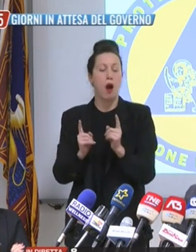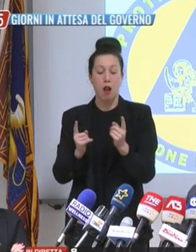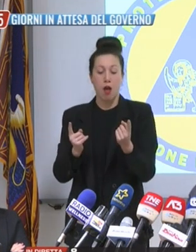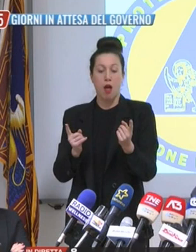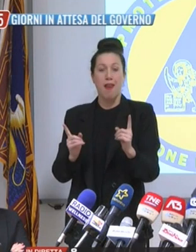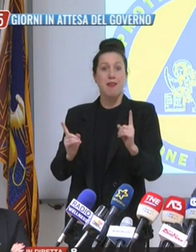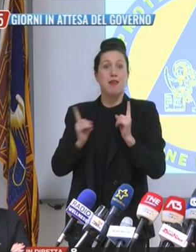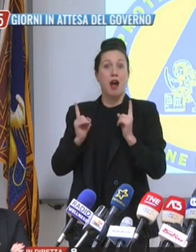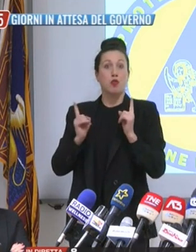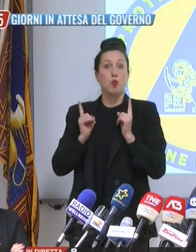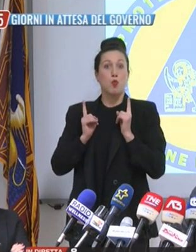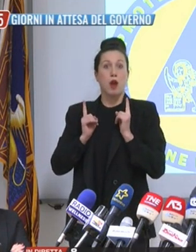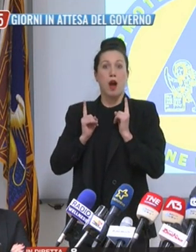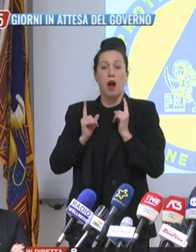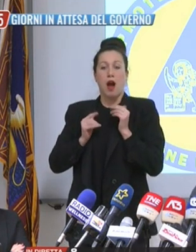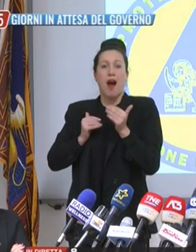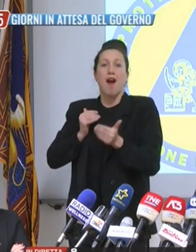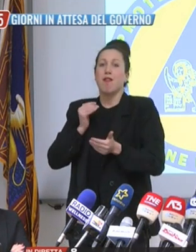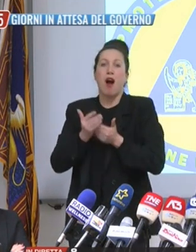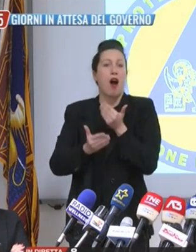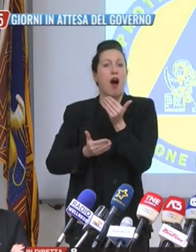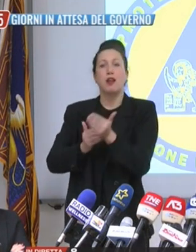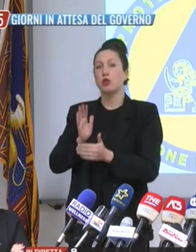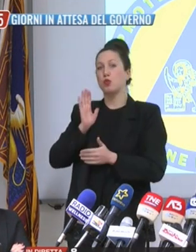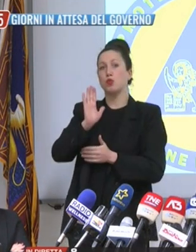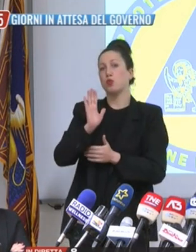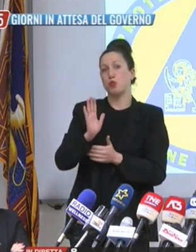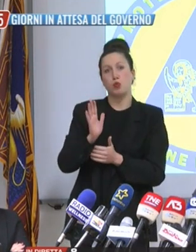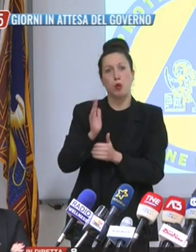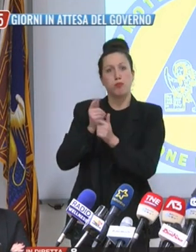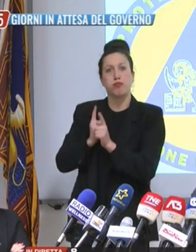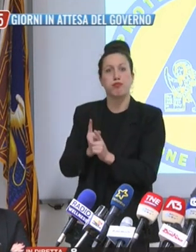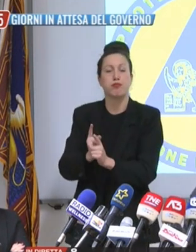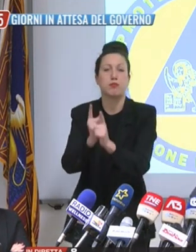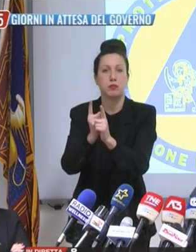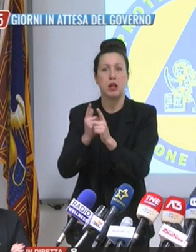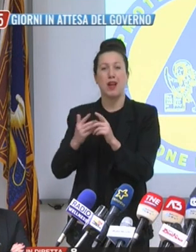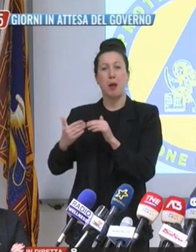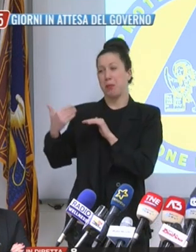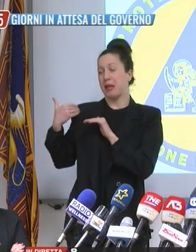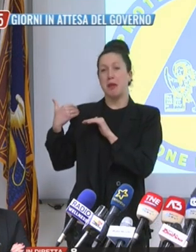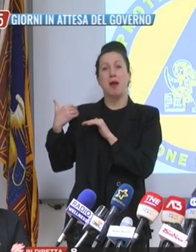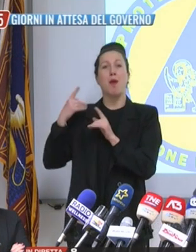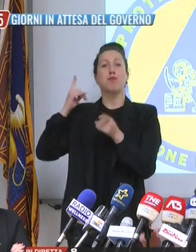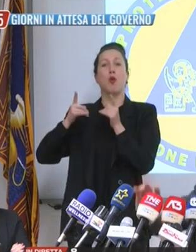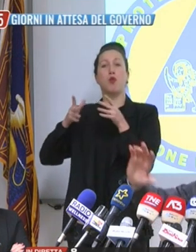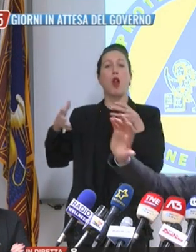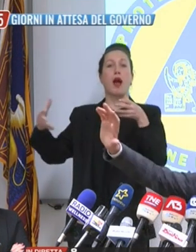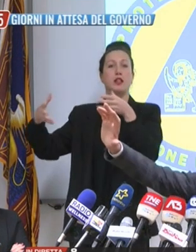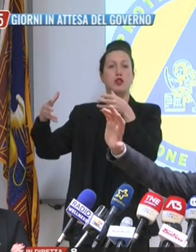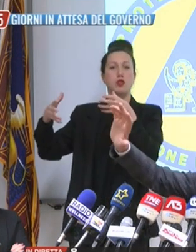ha aggredito prima una popolazione target, poi pian piano, se voi ricordate, la prima infezione era